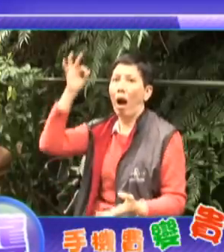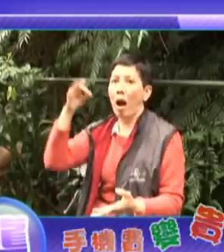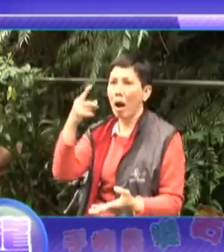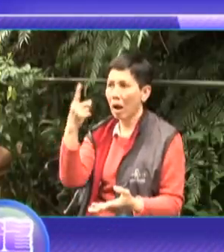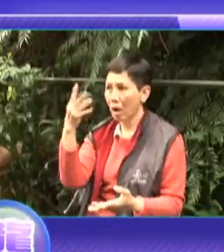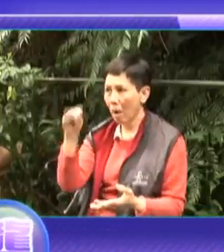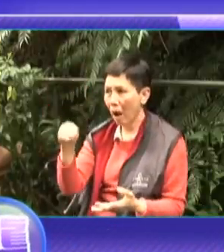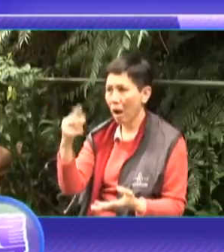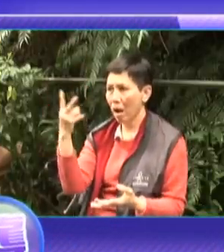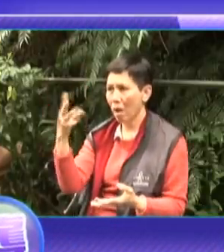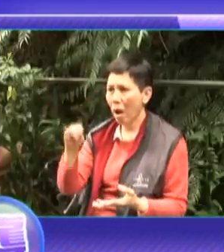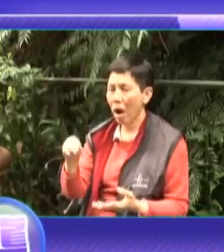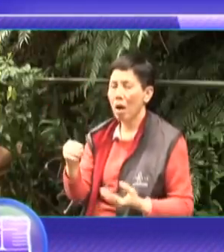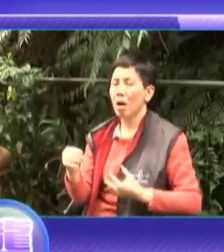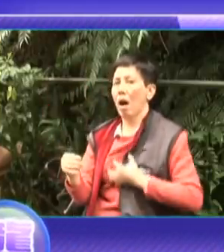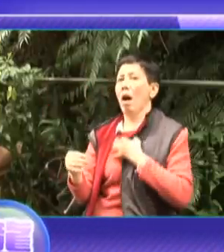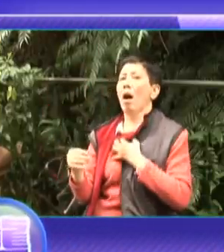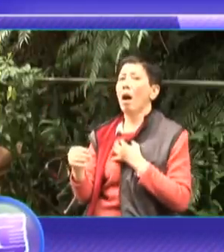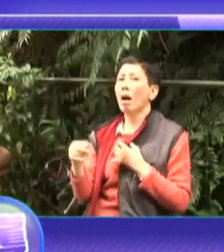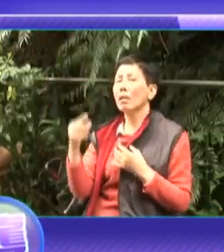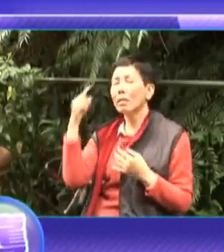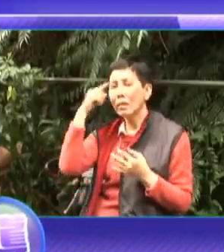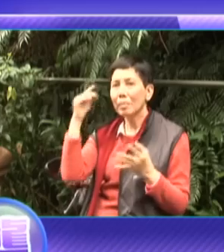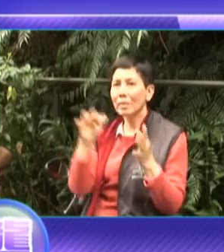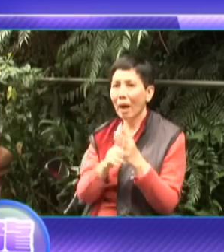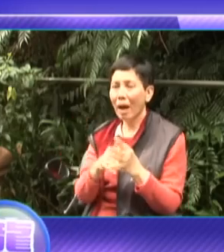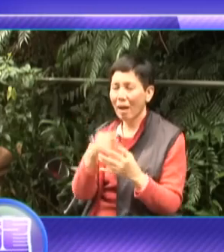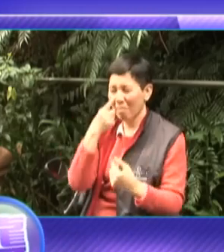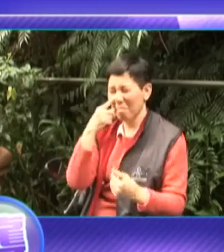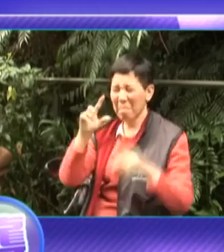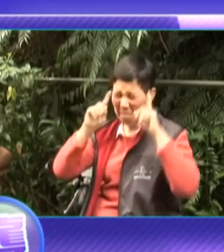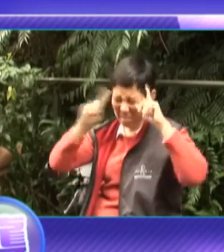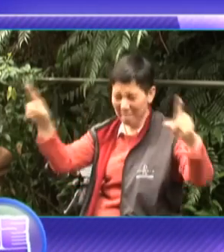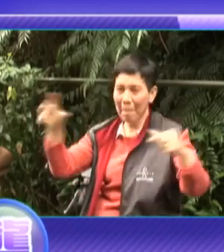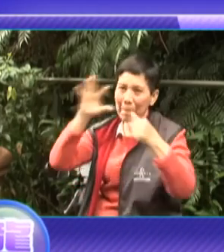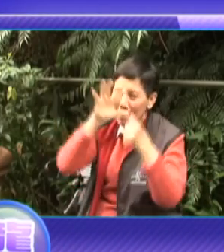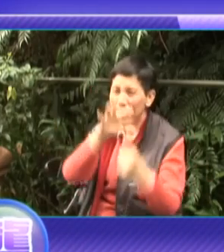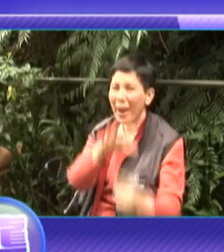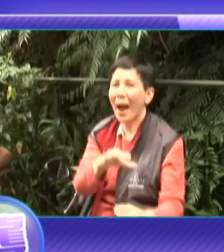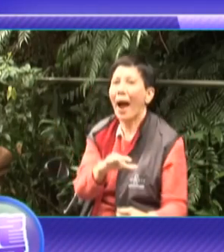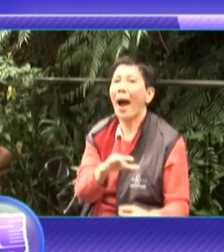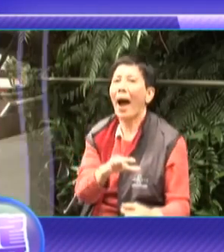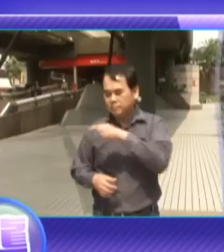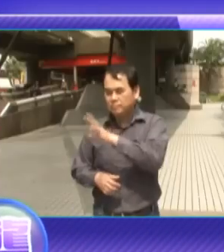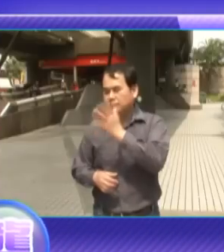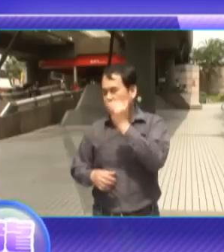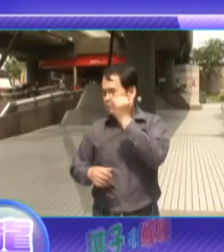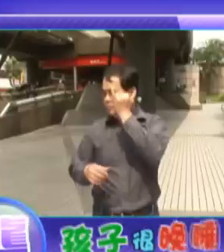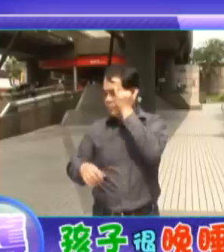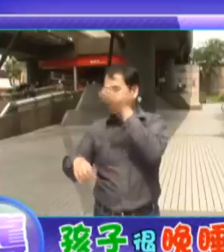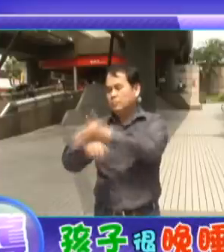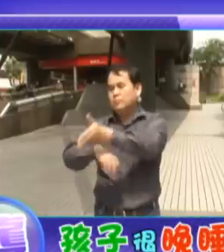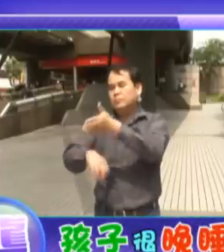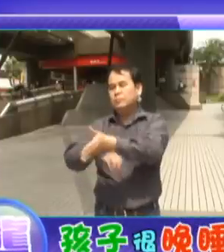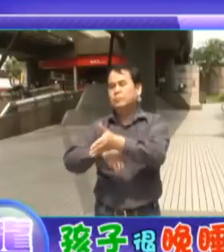哦，1-2万块，哎，我吓到了，很生气的骂孩子。 孩子很晚睡